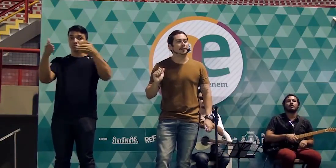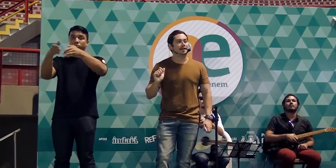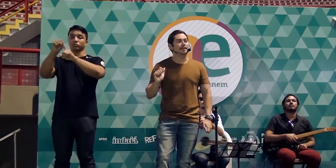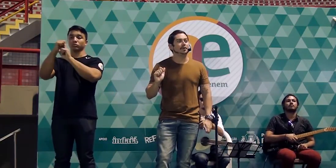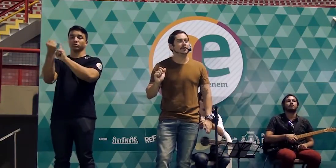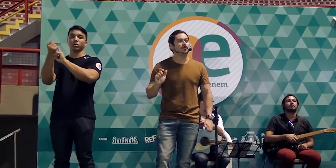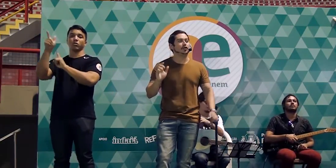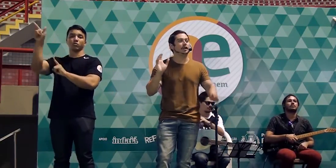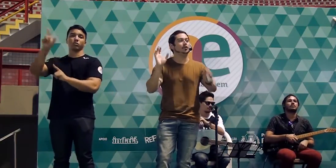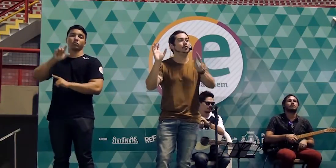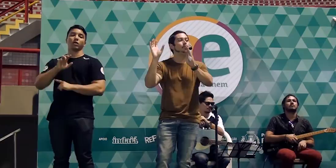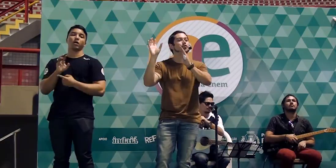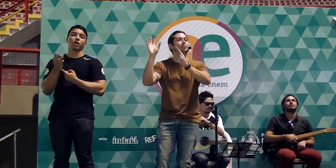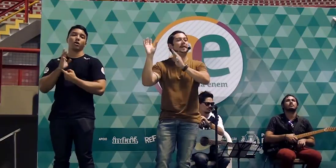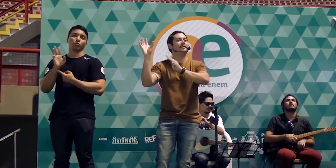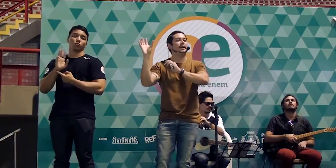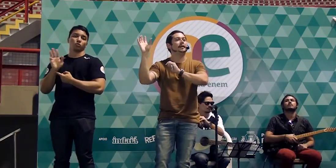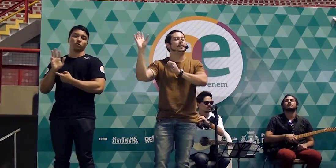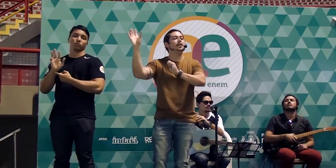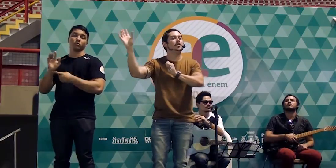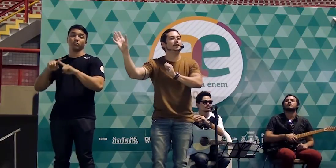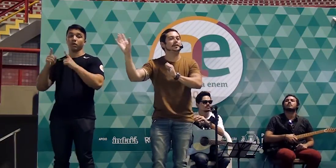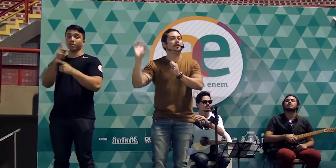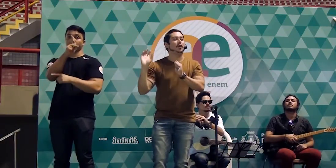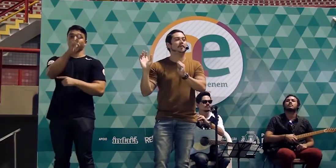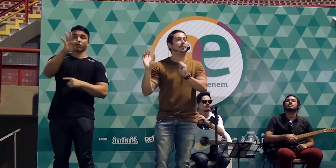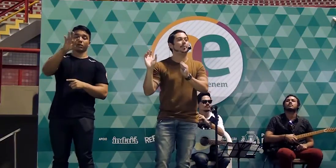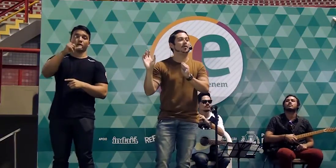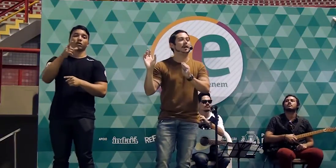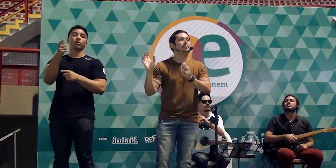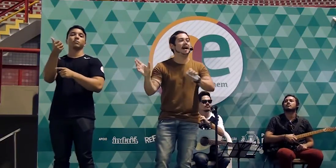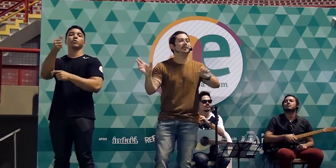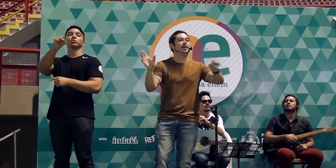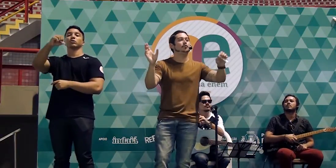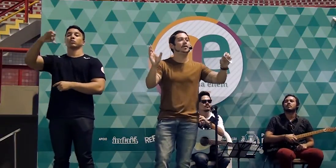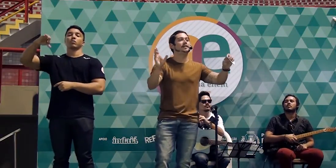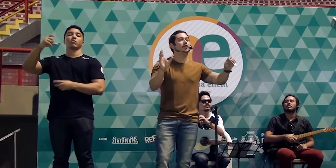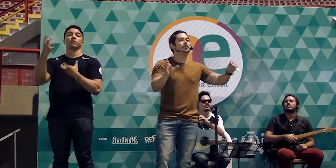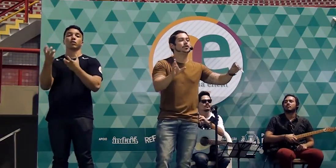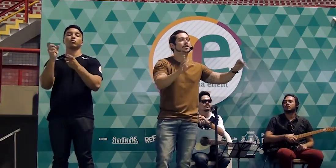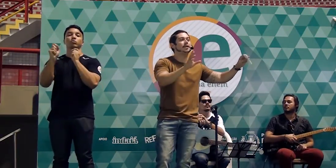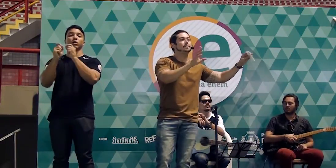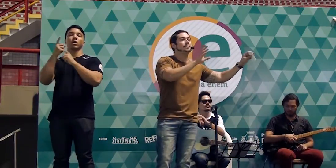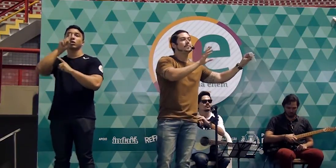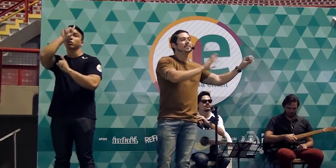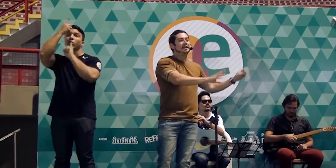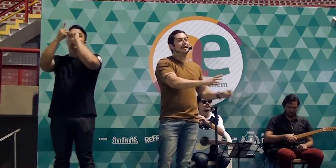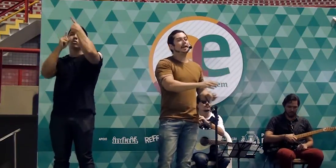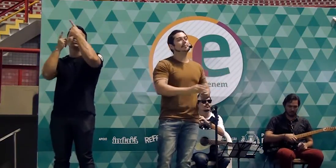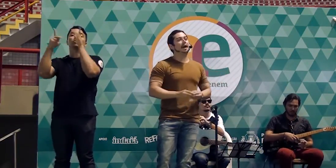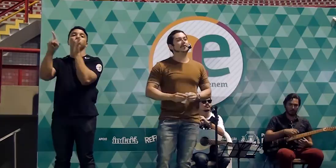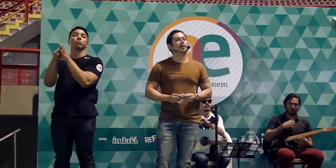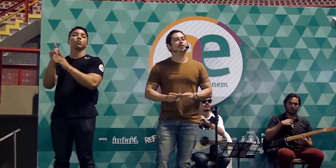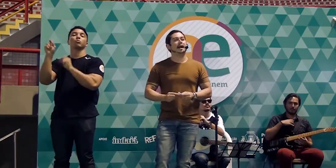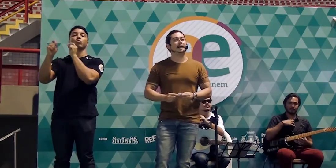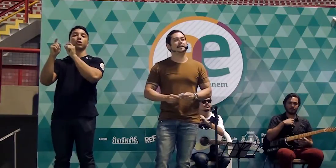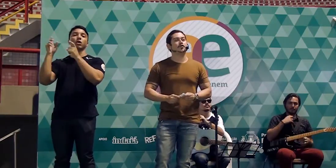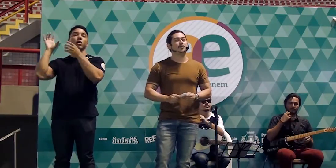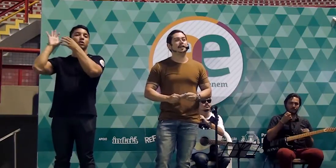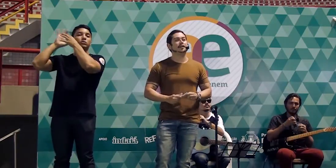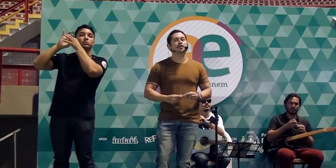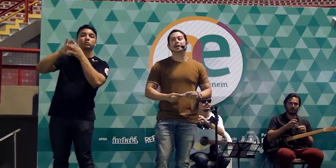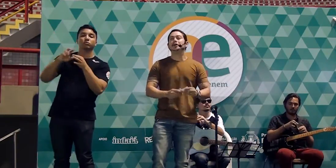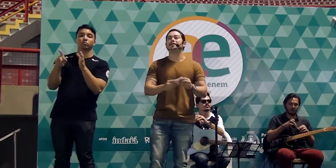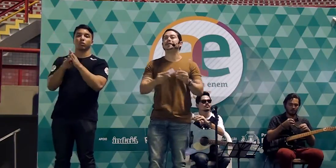Inácio Lula da Silva, só que o PT, em 89, proclamava uma ideologia que lembrava um